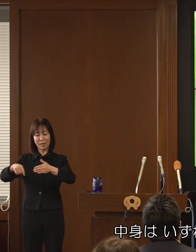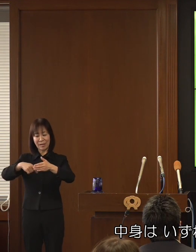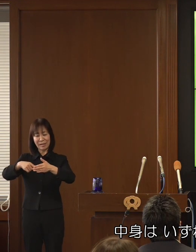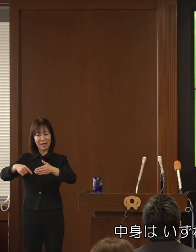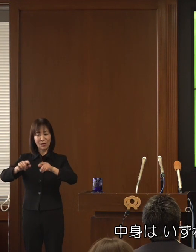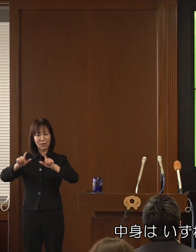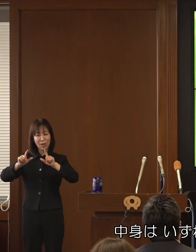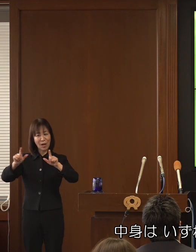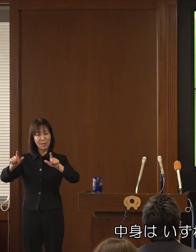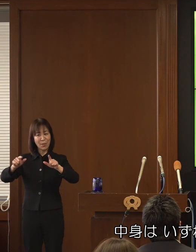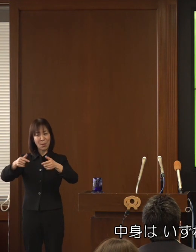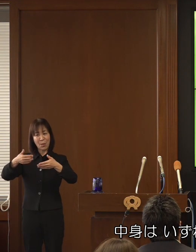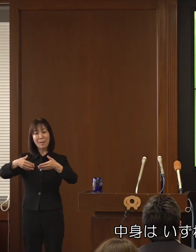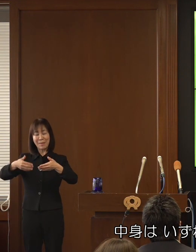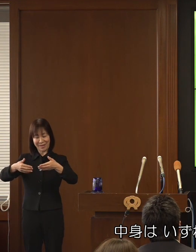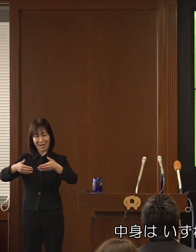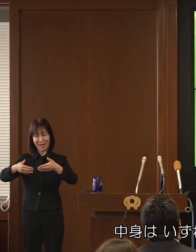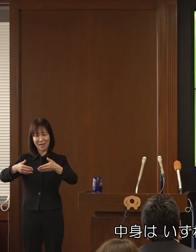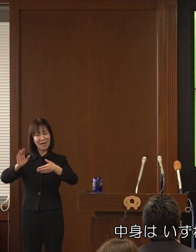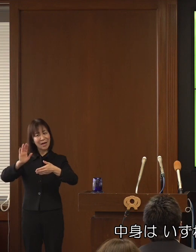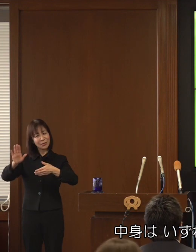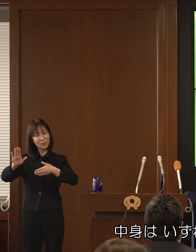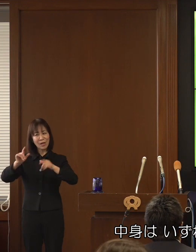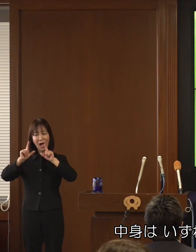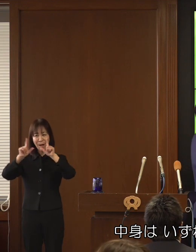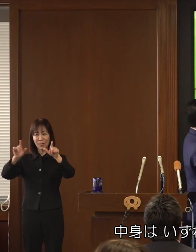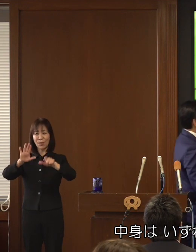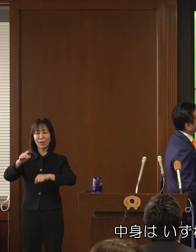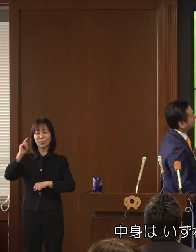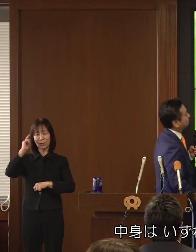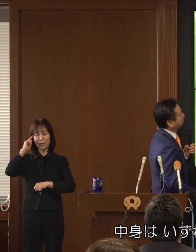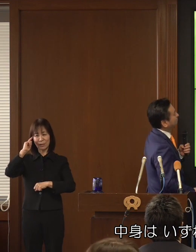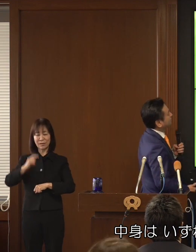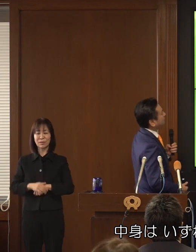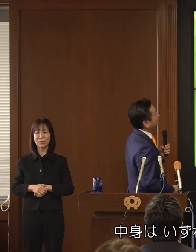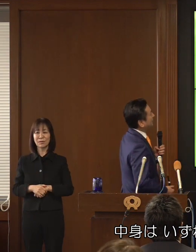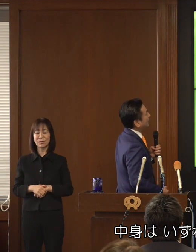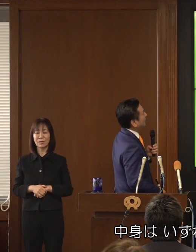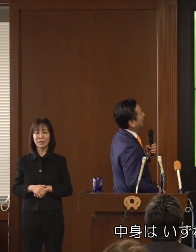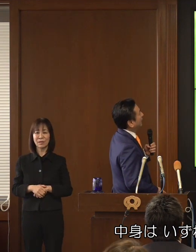はい、 あ、違うということで、それはいずれ発表するところになります。はい、